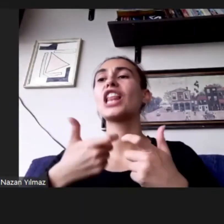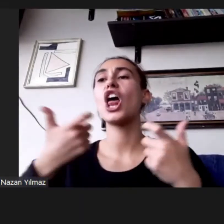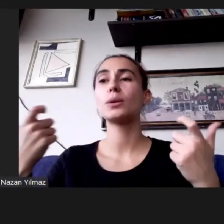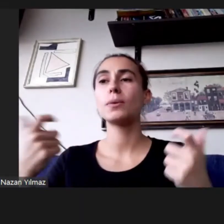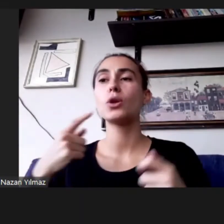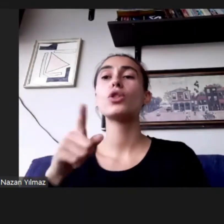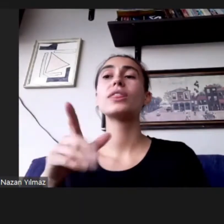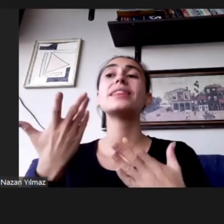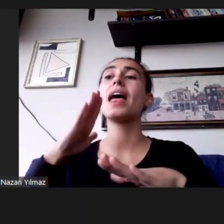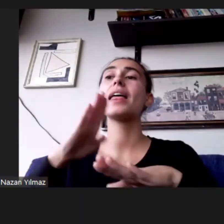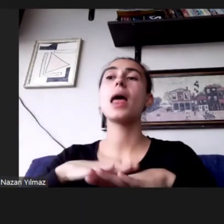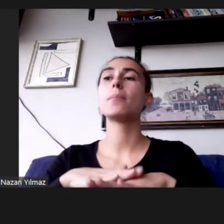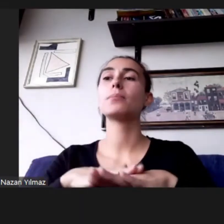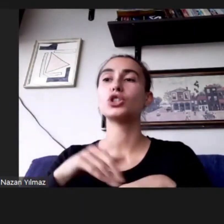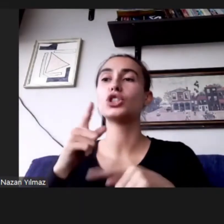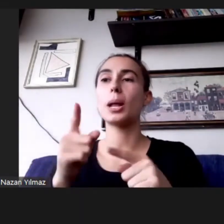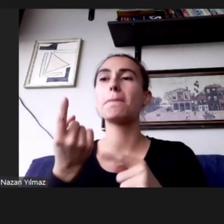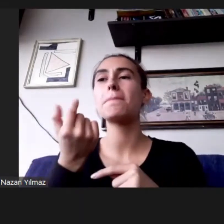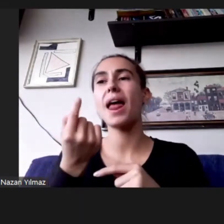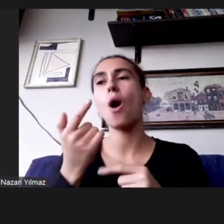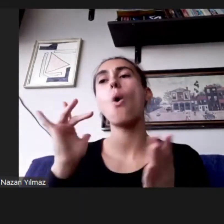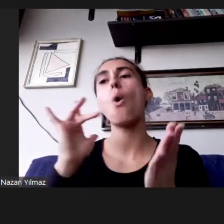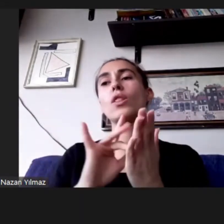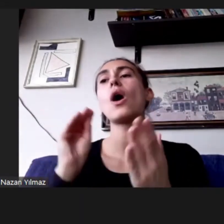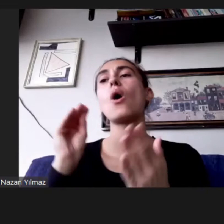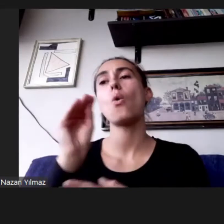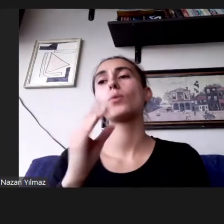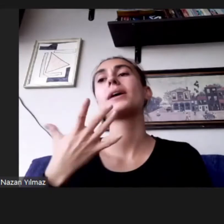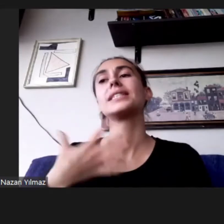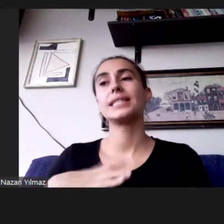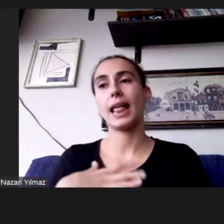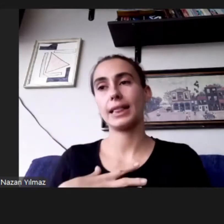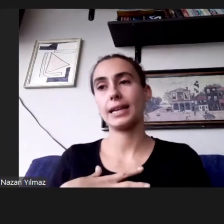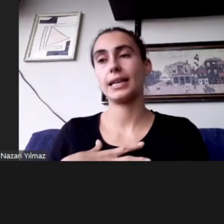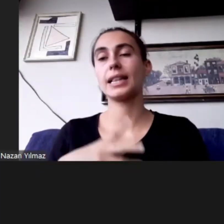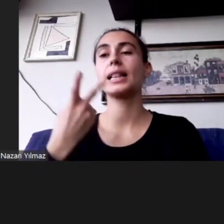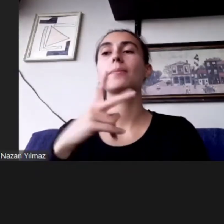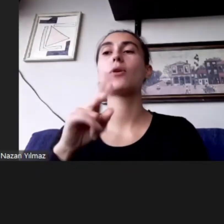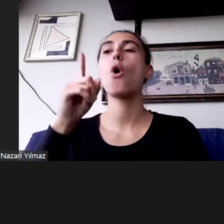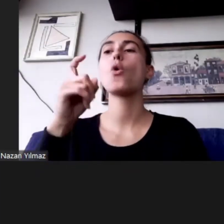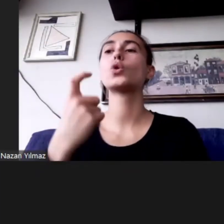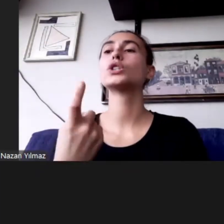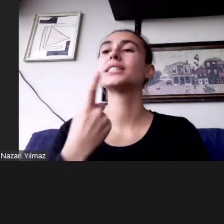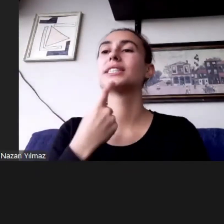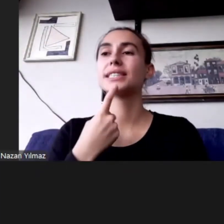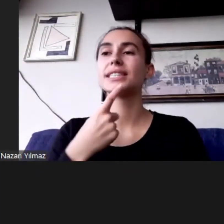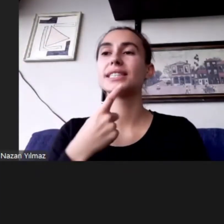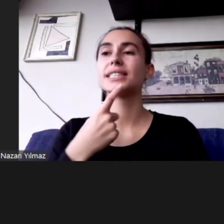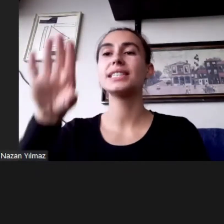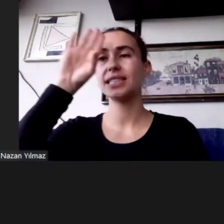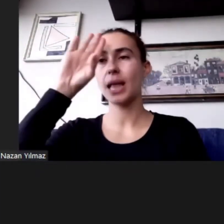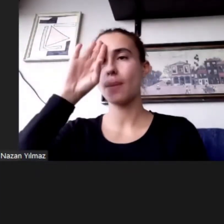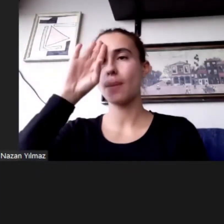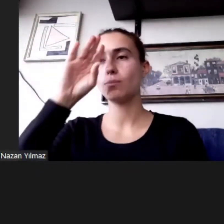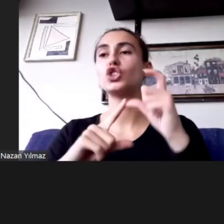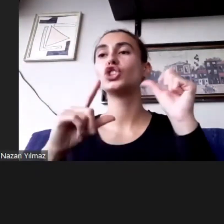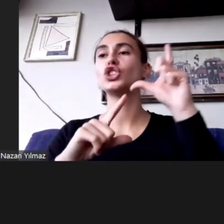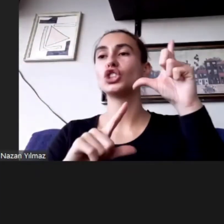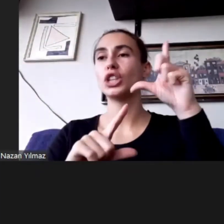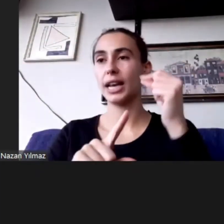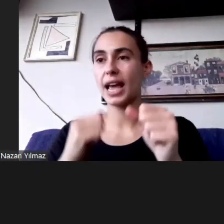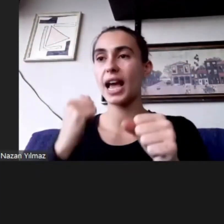neler yapılabileceğini biraz ortaya koymak istedik ve 2019 yılında İstanbul'un Şişli ve